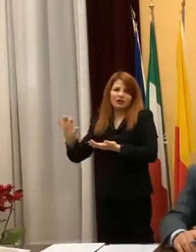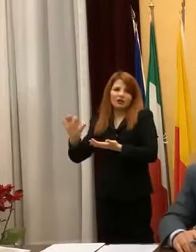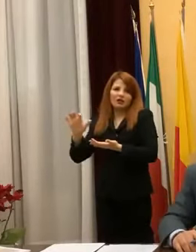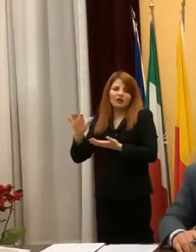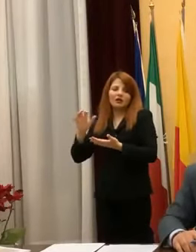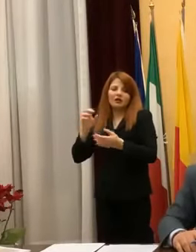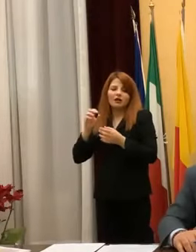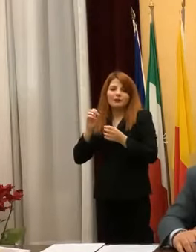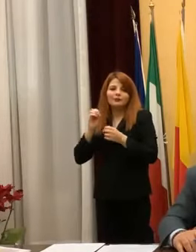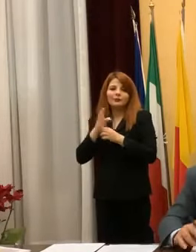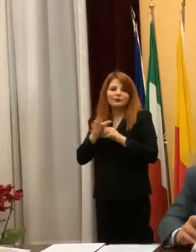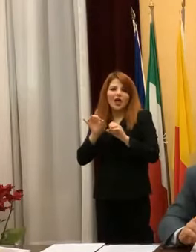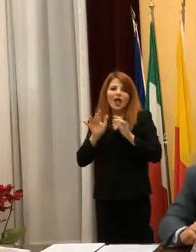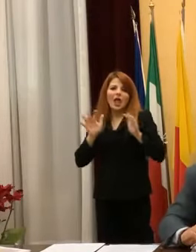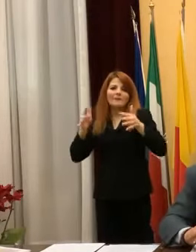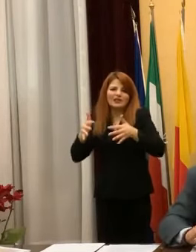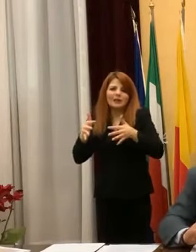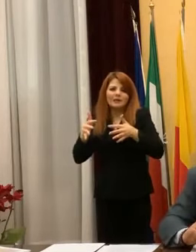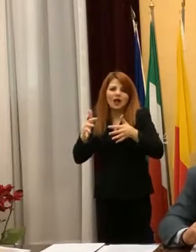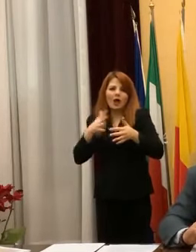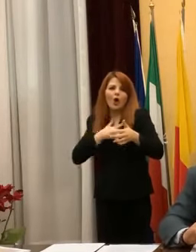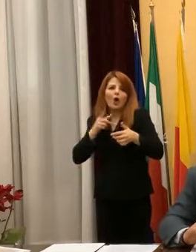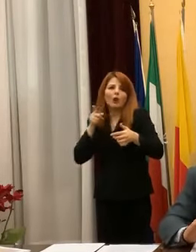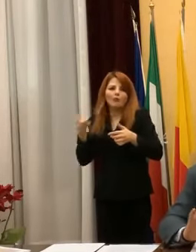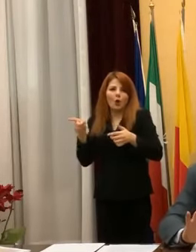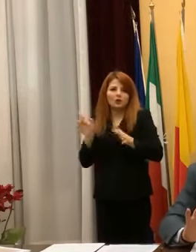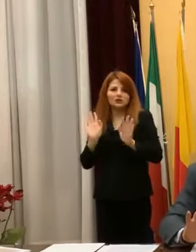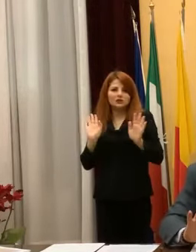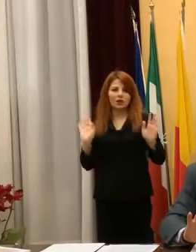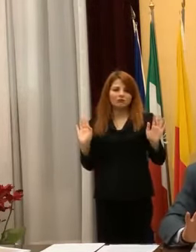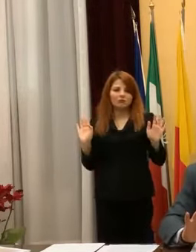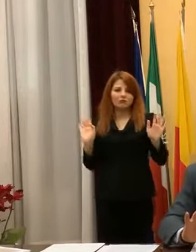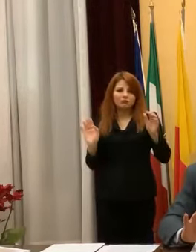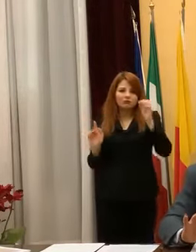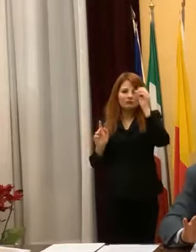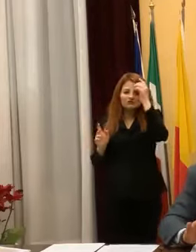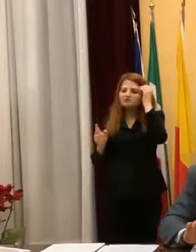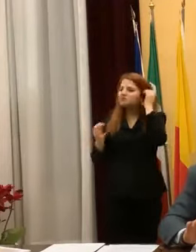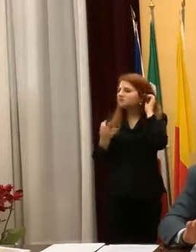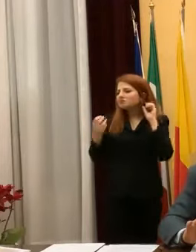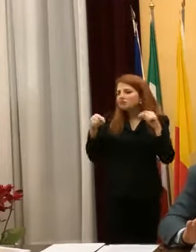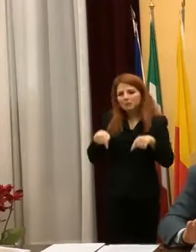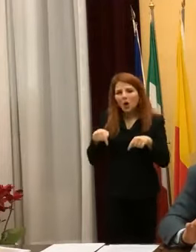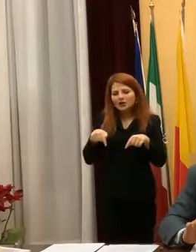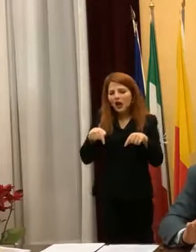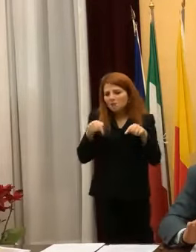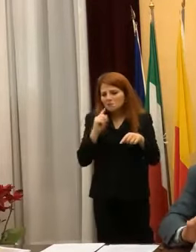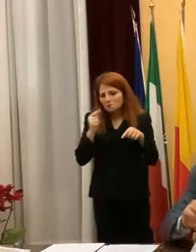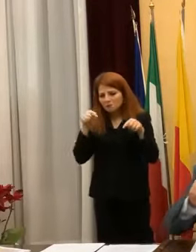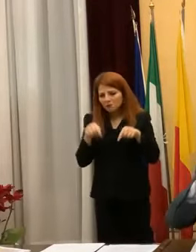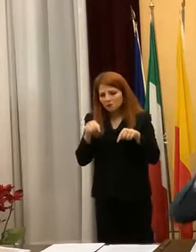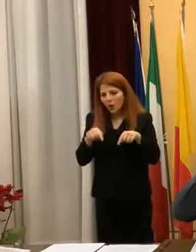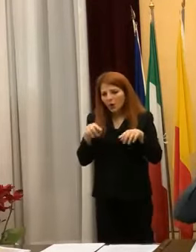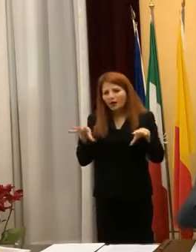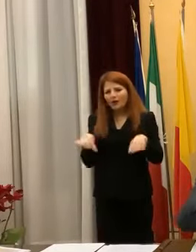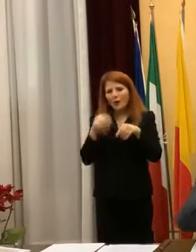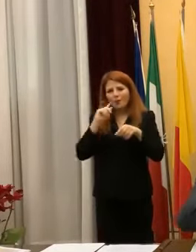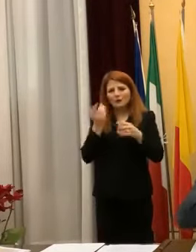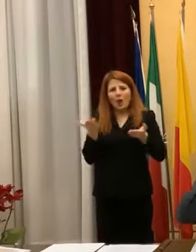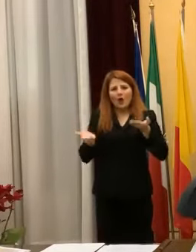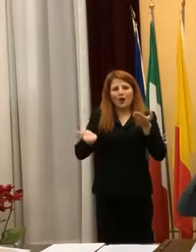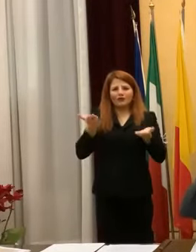proveremo qualche cenno. Intanto cominciamo a mettere a confronto la situazione di